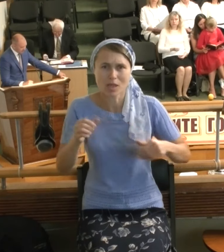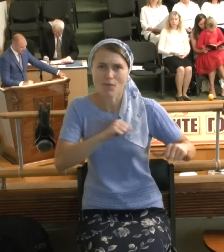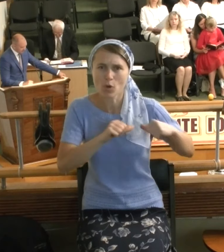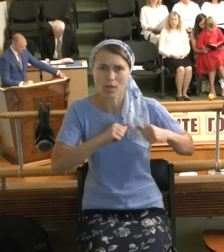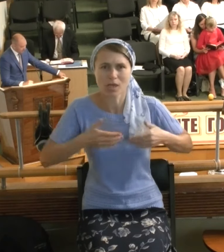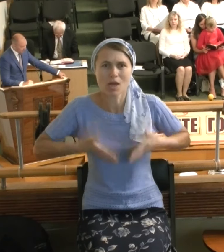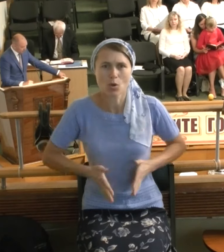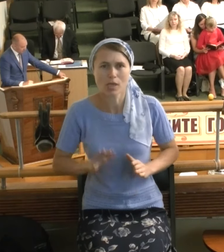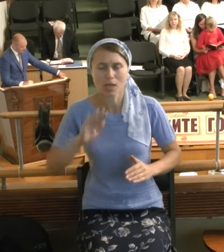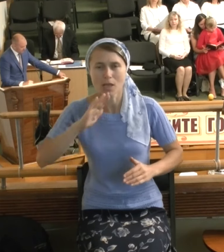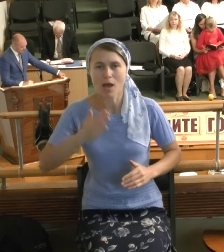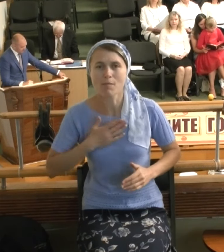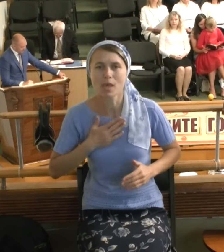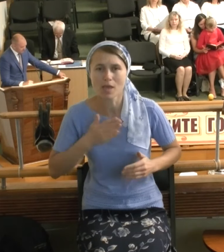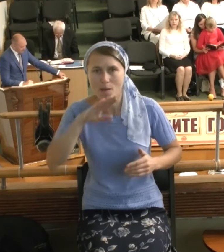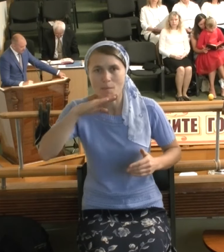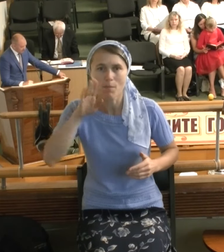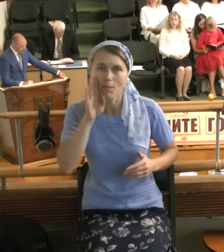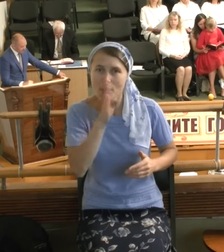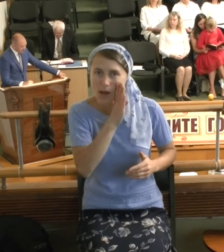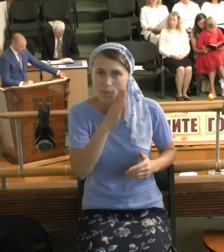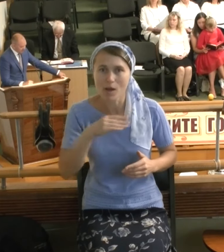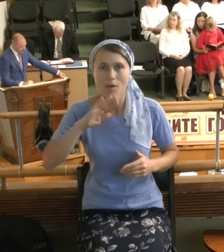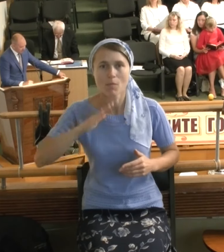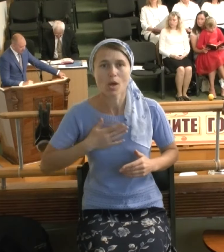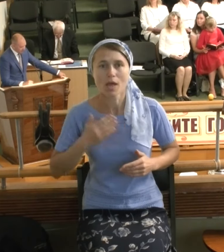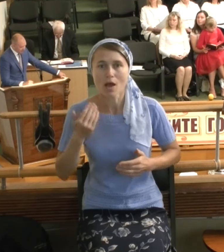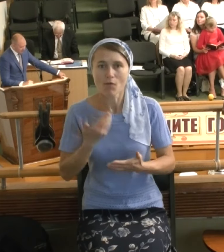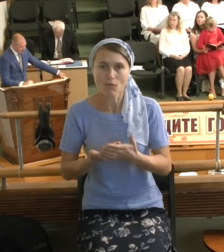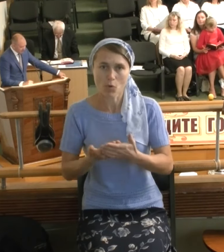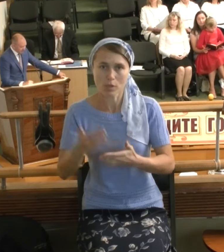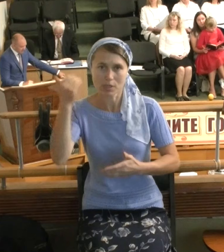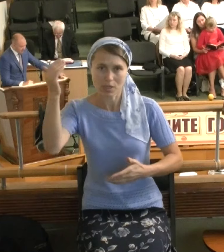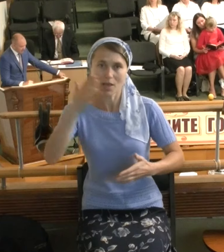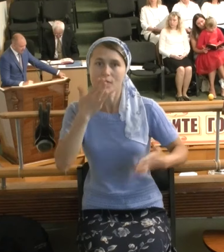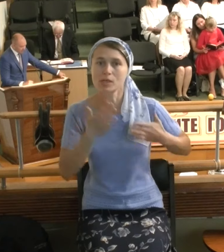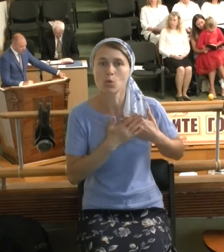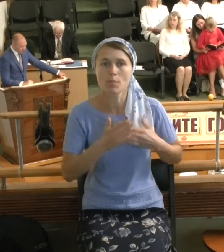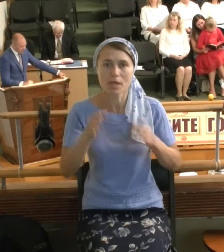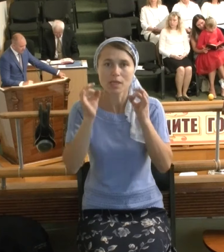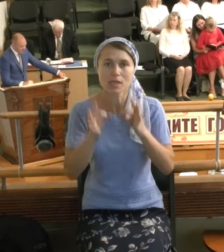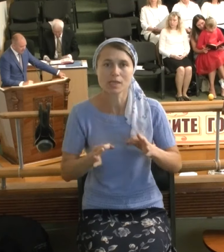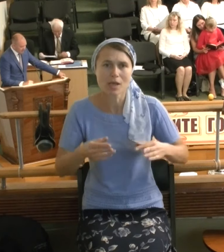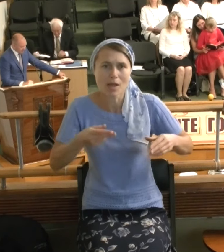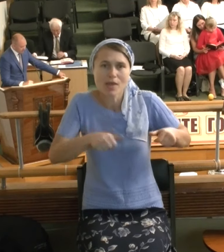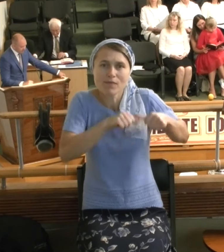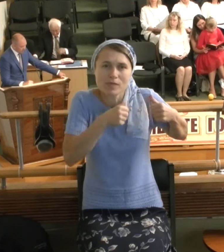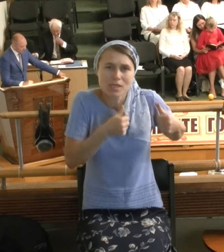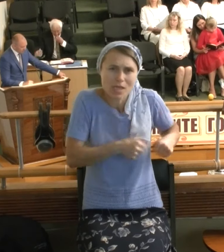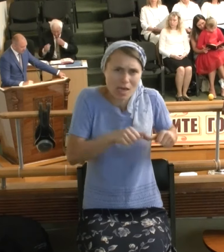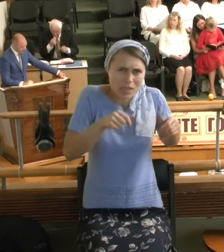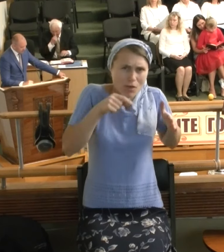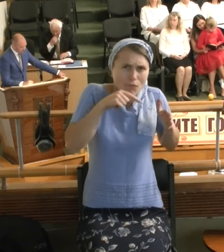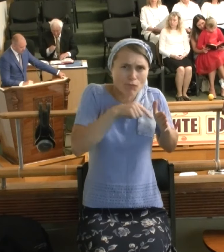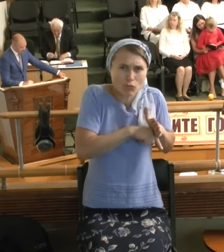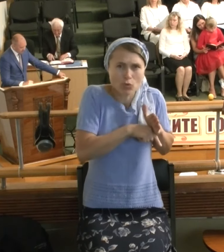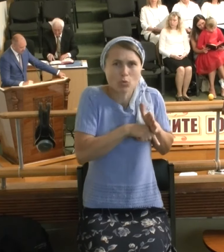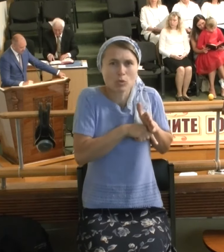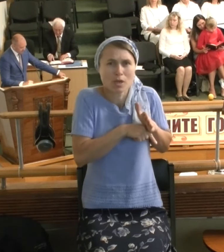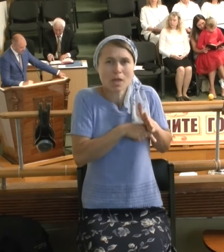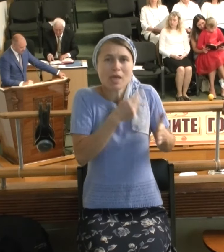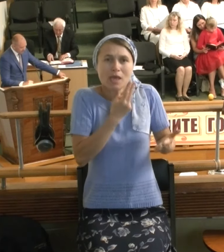мать моя. Вот, Ты возлюбил истину, в сердце и внутрь меня явил мне мудрость